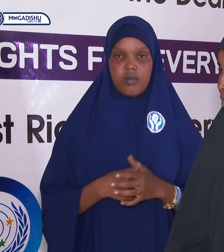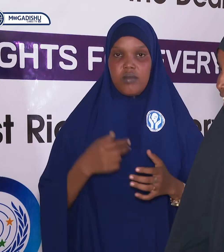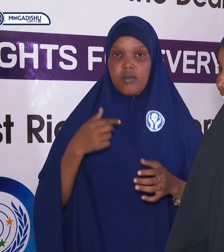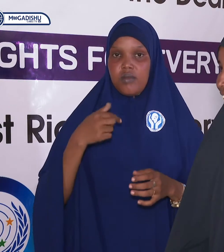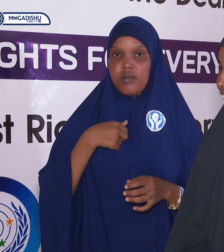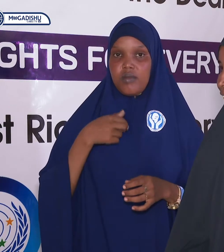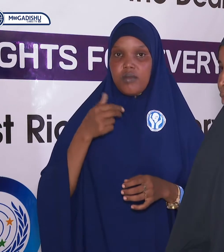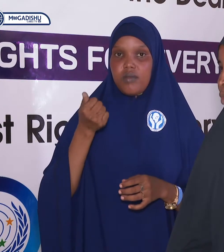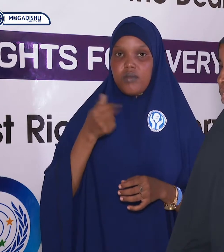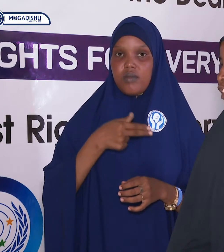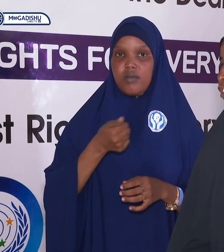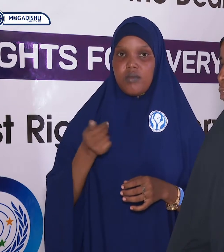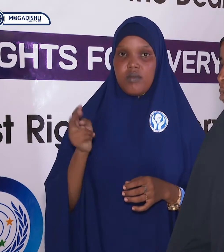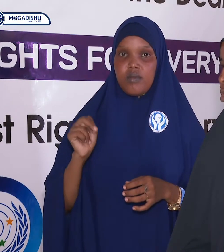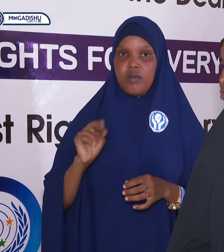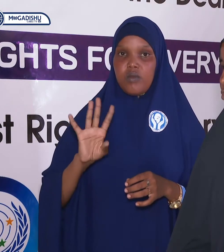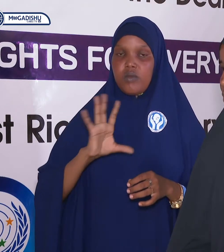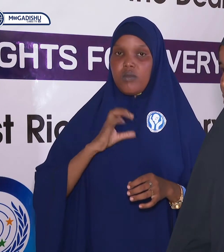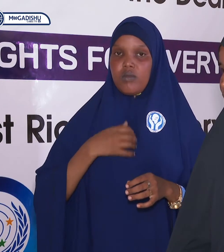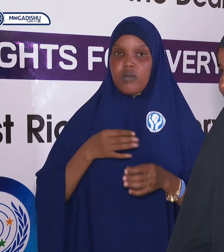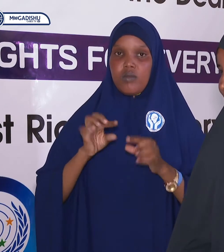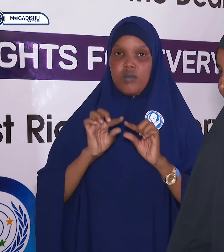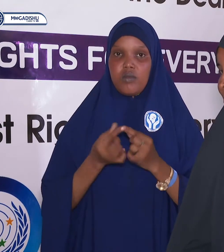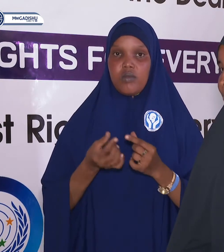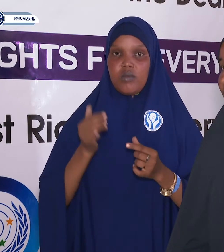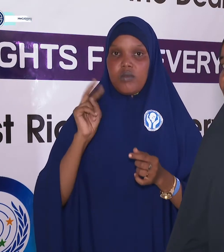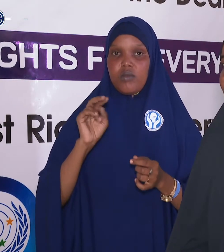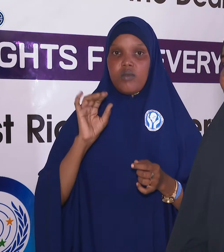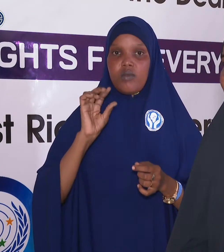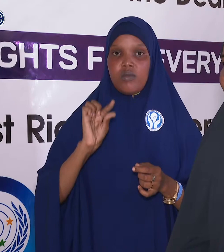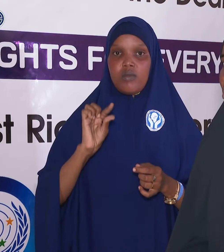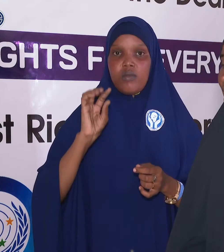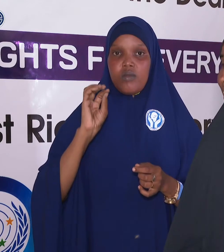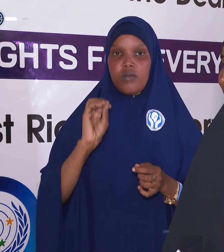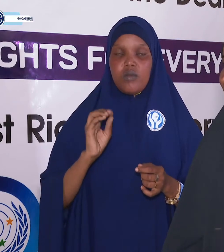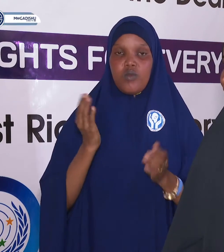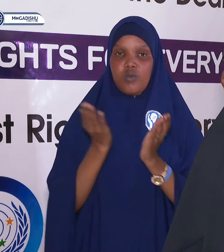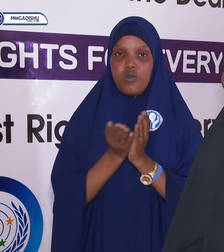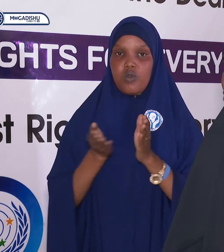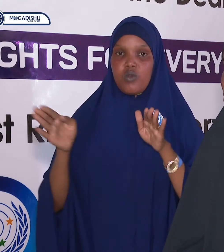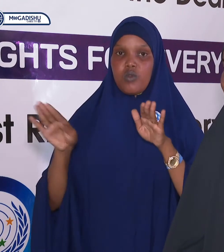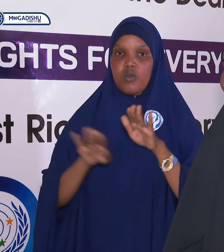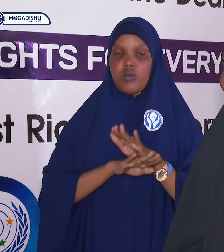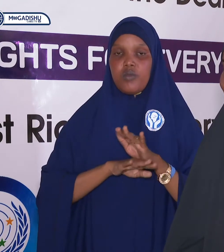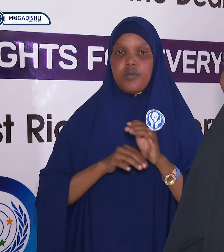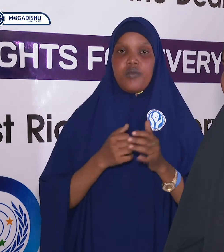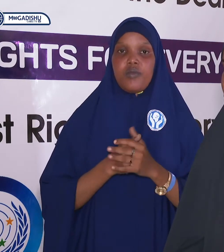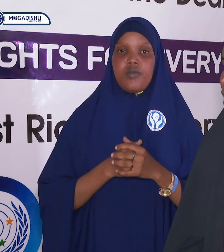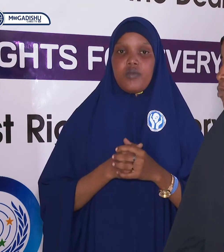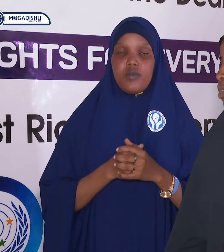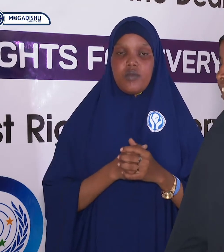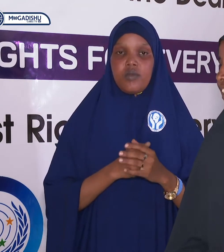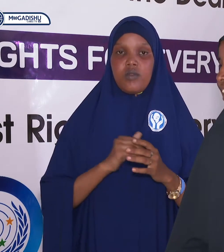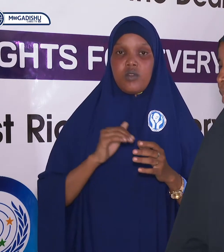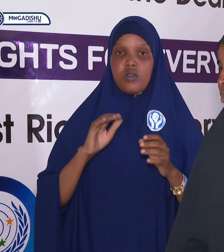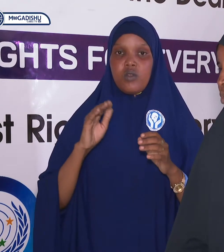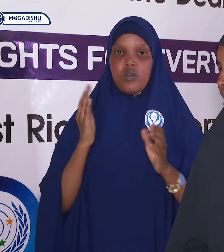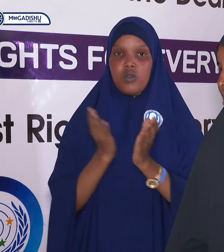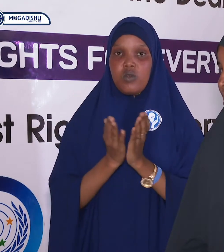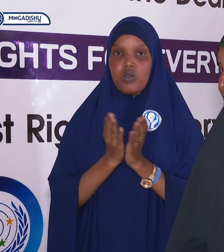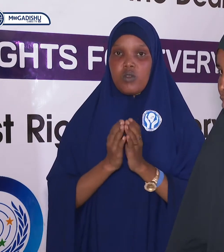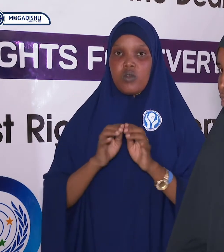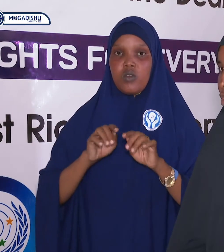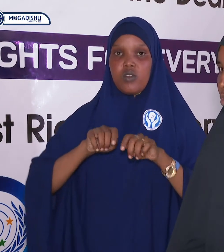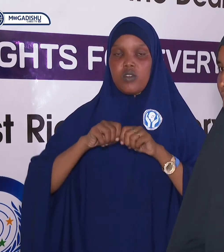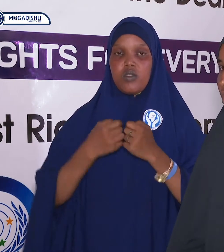Anaga ahaan waxaan leenahay urur NGO oo iskuulka hoostaga, marka uu ardaygii iskuulka qalin jabiyay waxaan ku wareejinaa